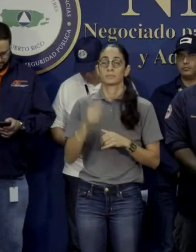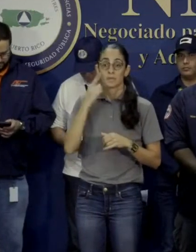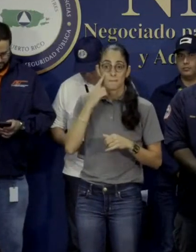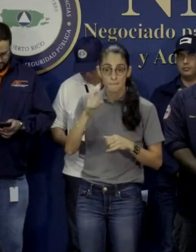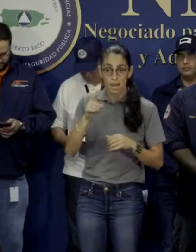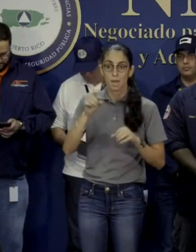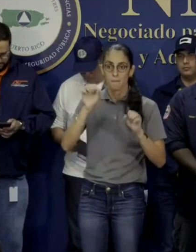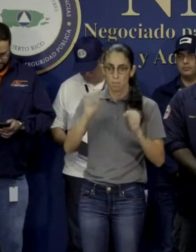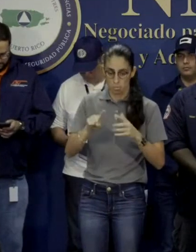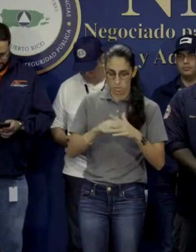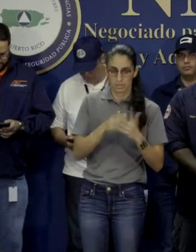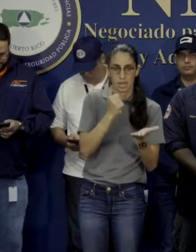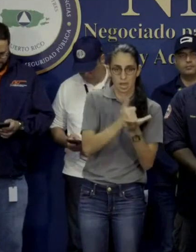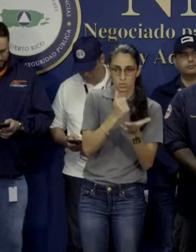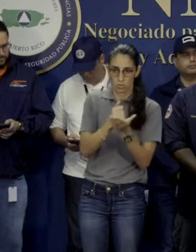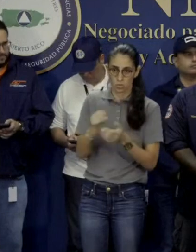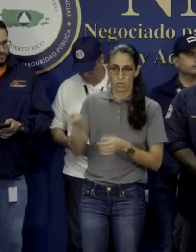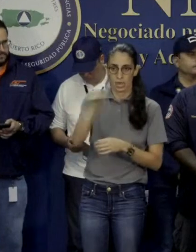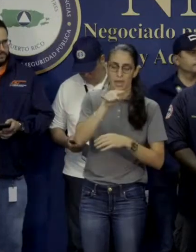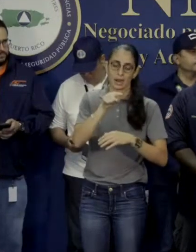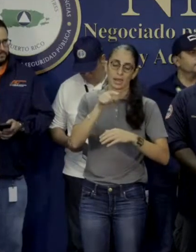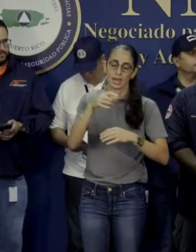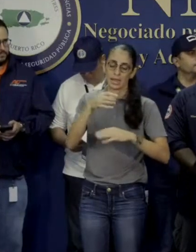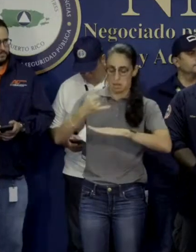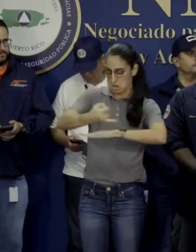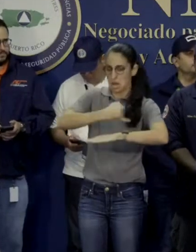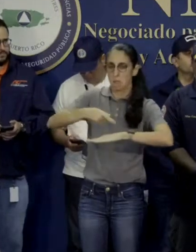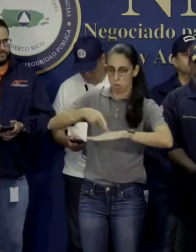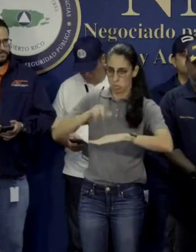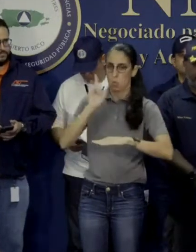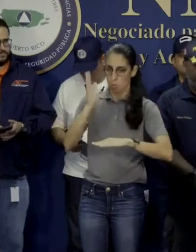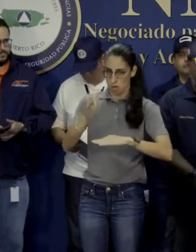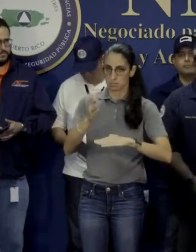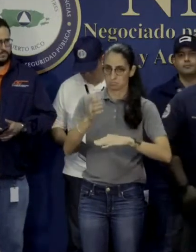entonces comenzar a enviar ayudas a las islas.